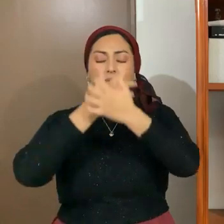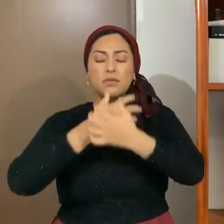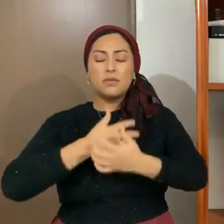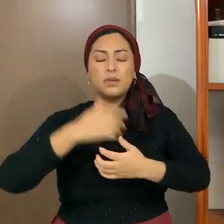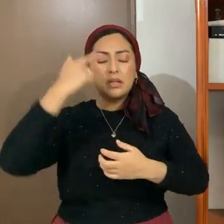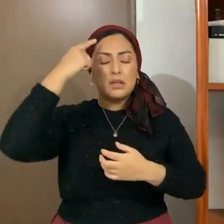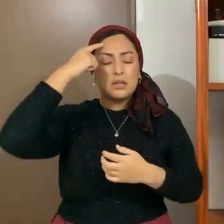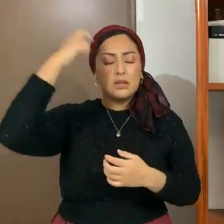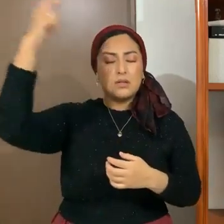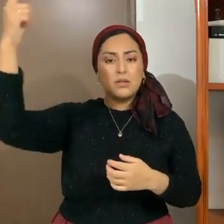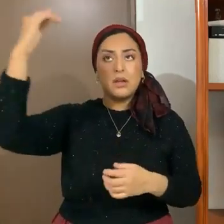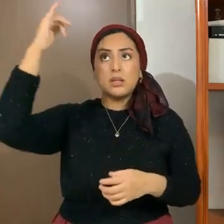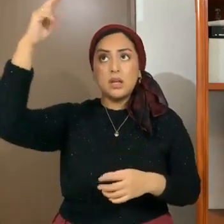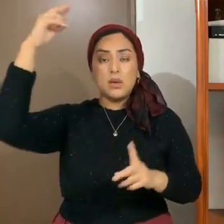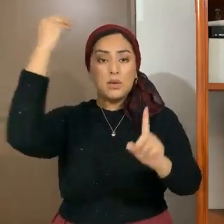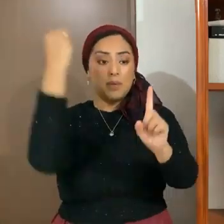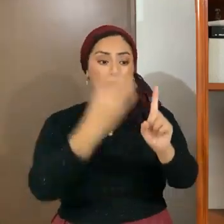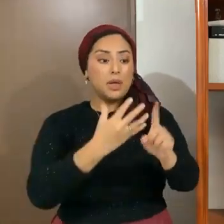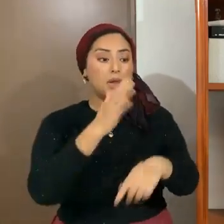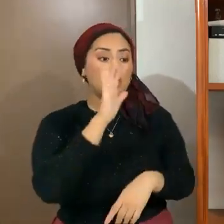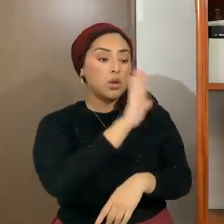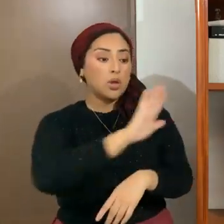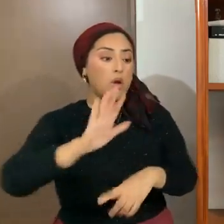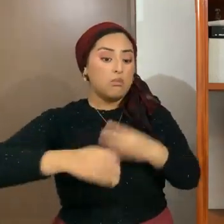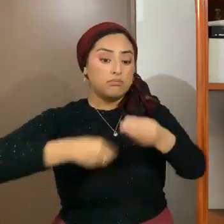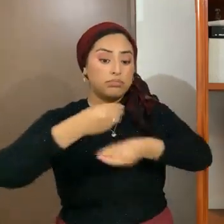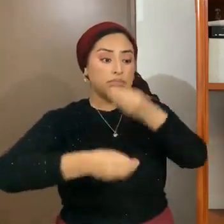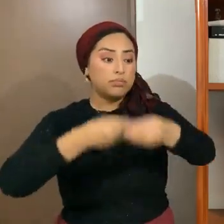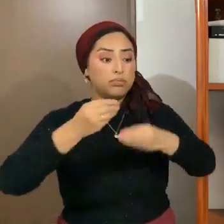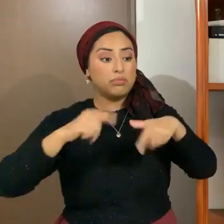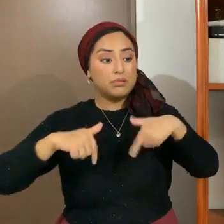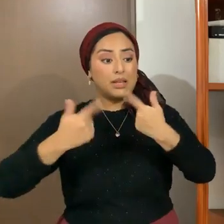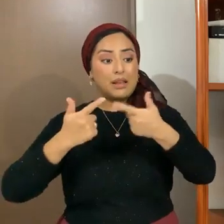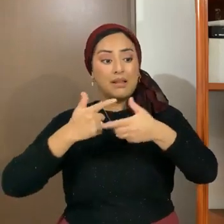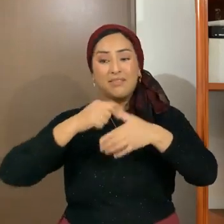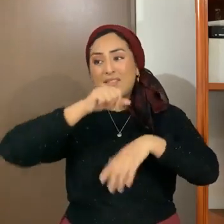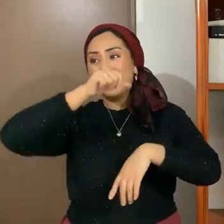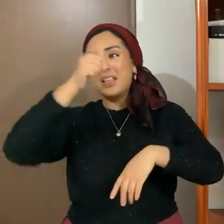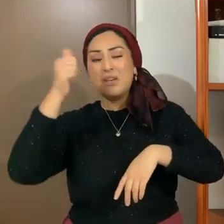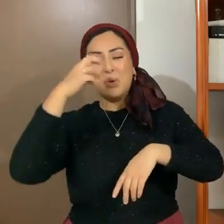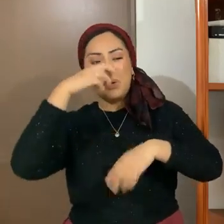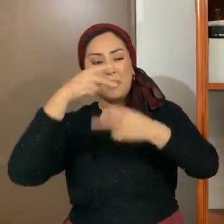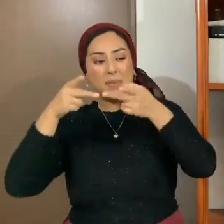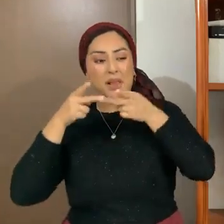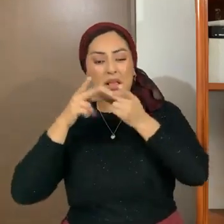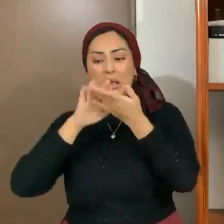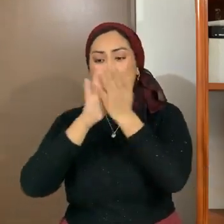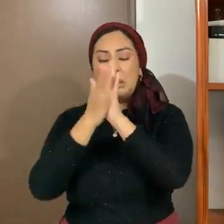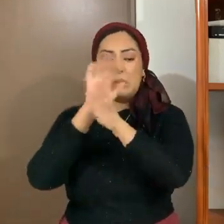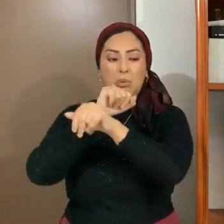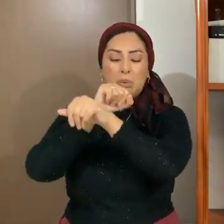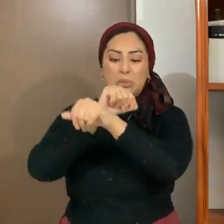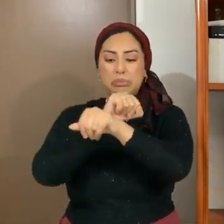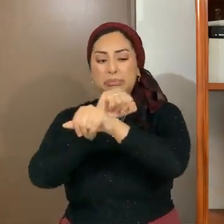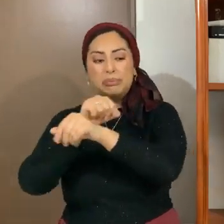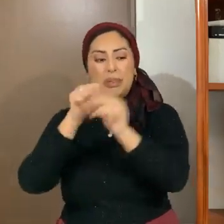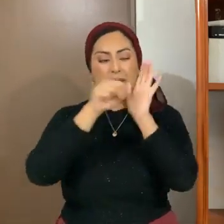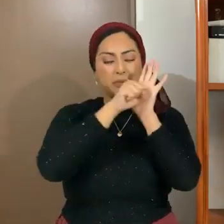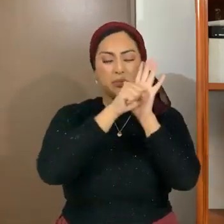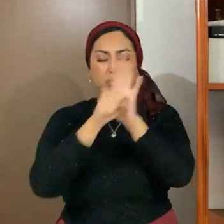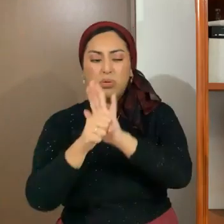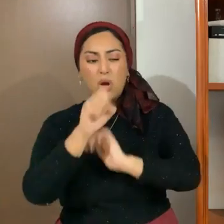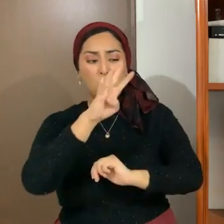él. Entonces Yahweh dijo a Abraham: ten por cierto que su descendencia morará en tierra ajena, y será esclava allí, y será